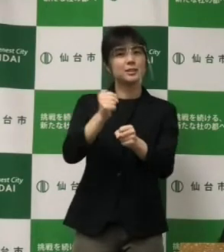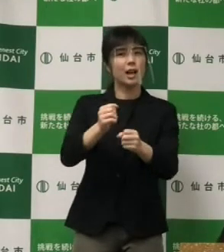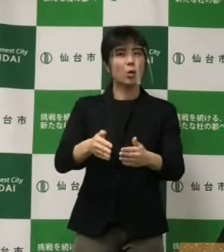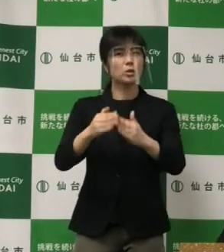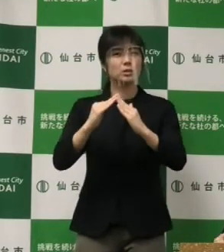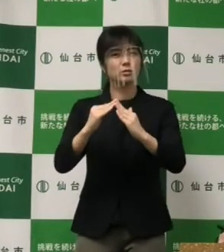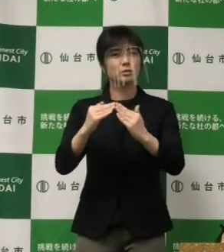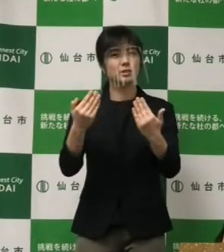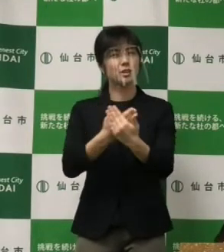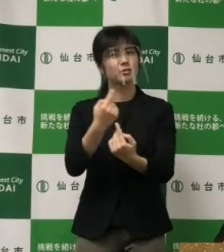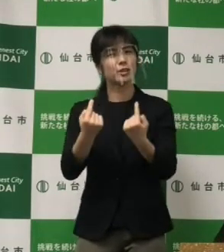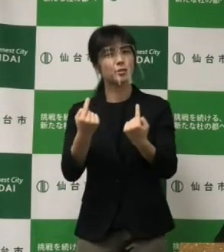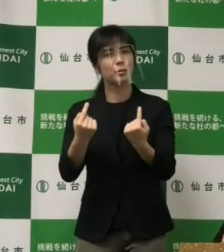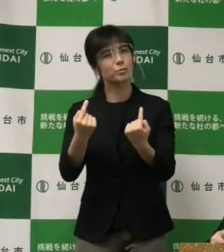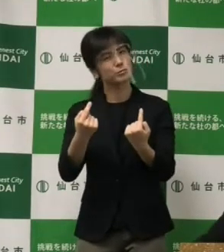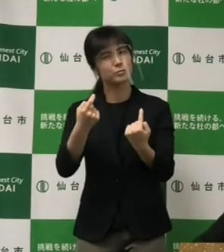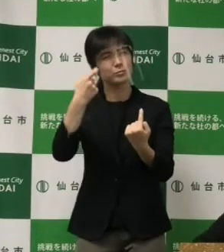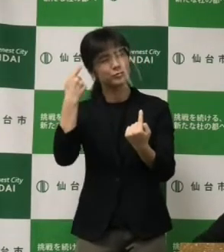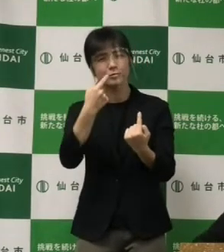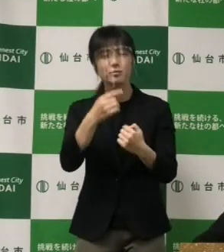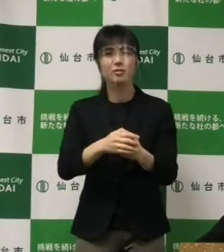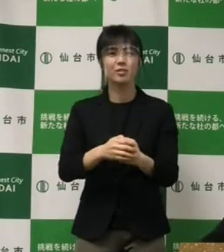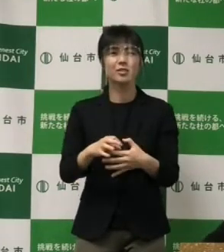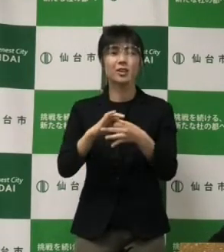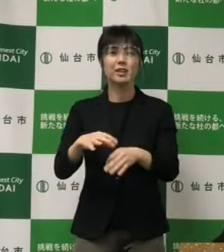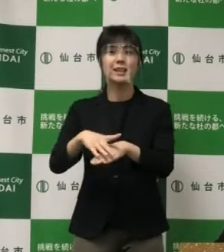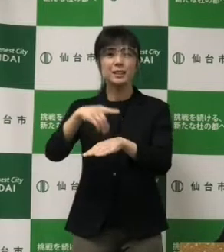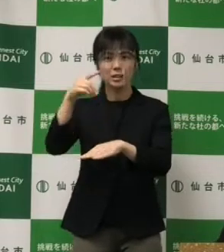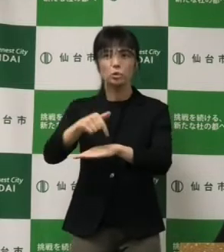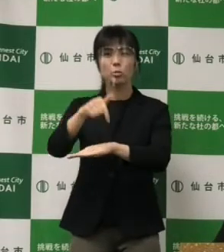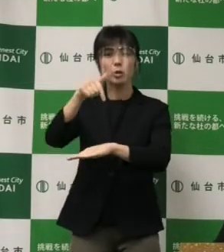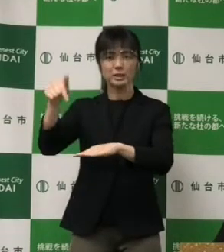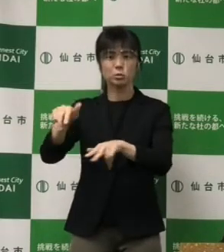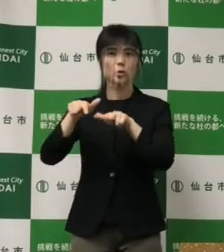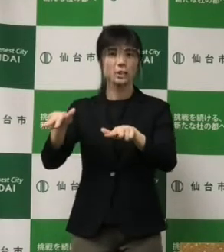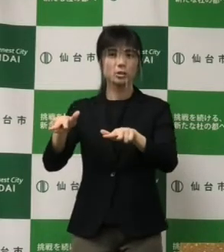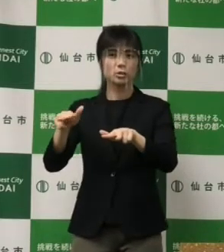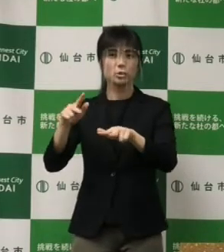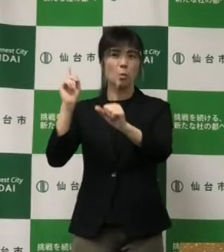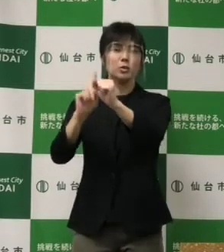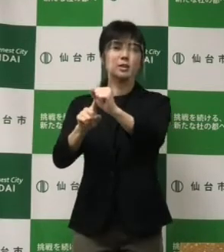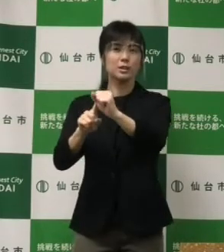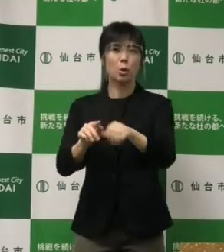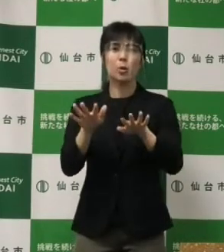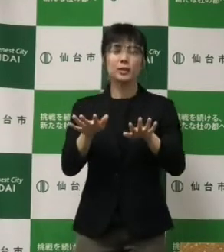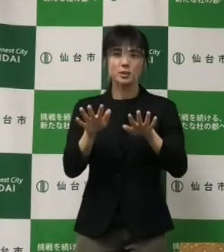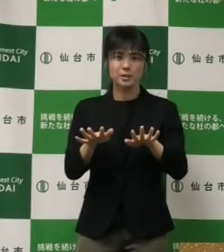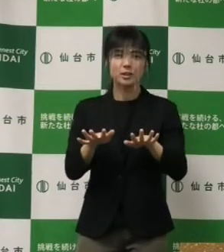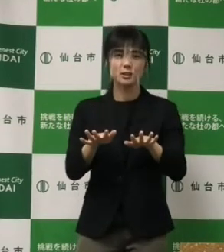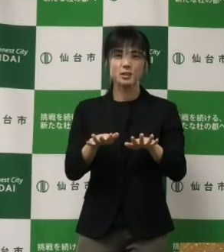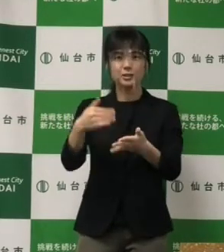ですね、その当初の政策の意図と、現状認定されている4件についてのこう若干のギャップがあるのかなというふ